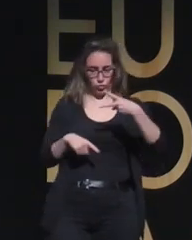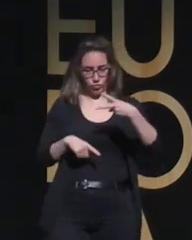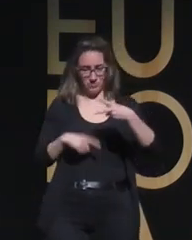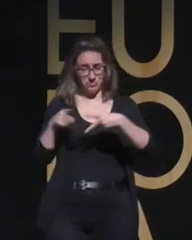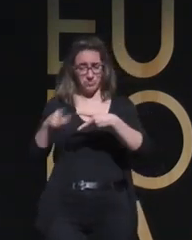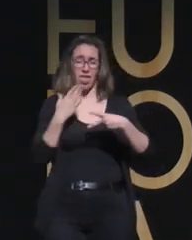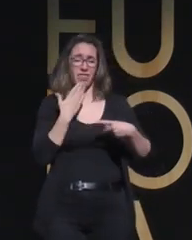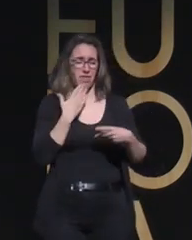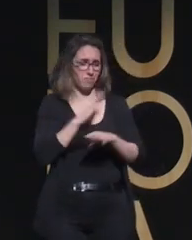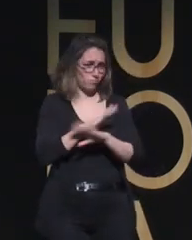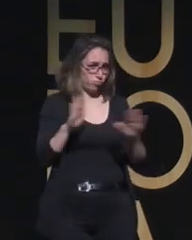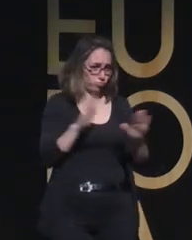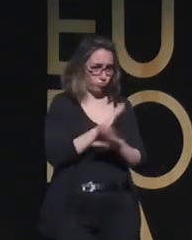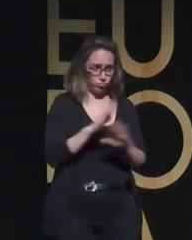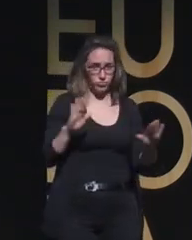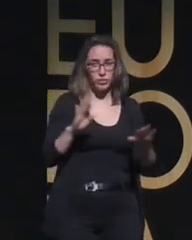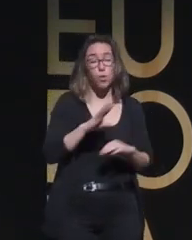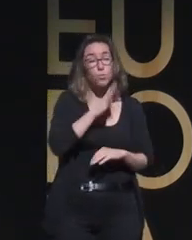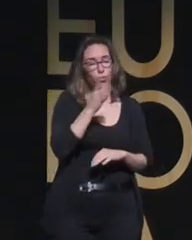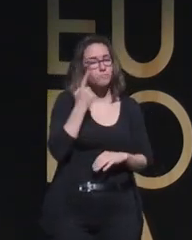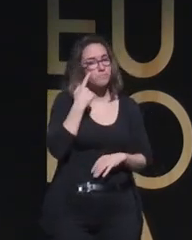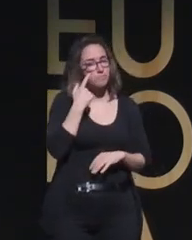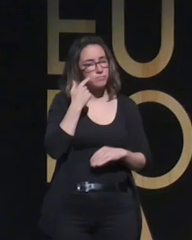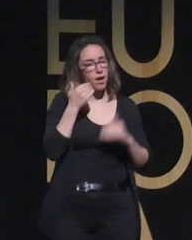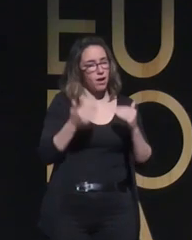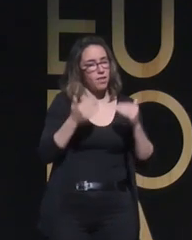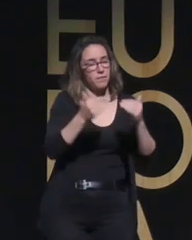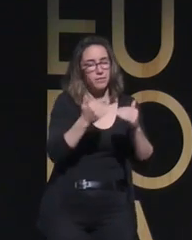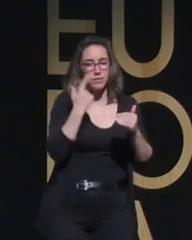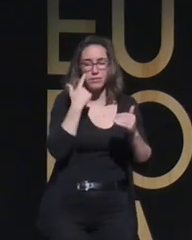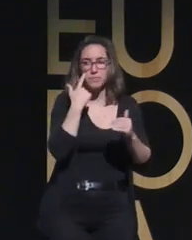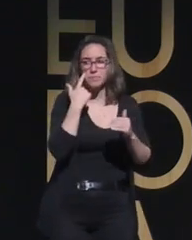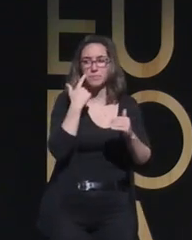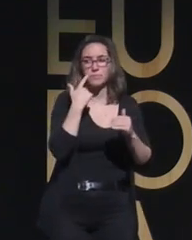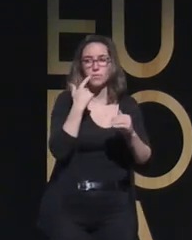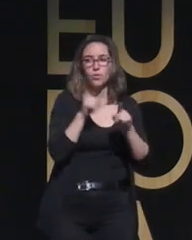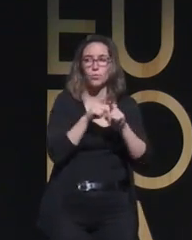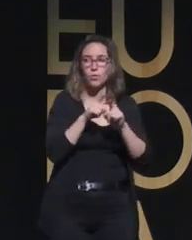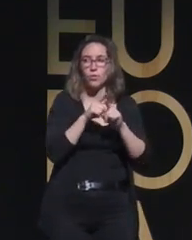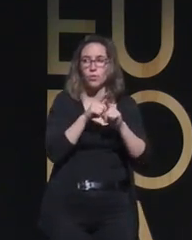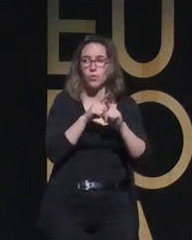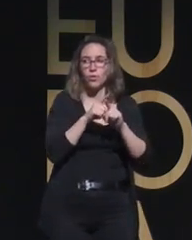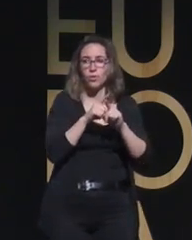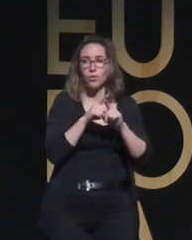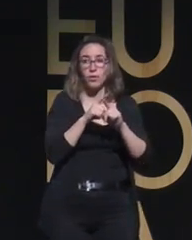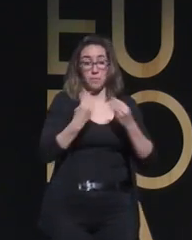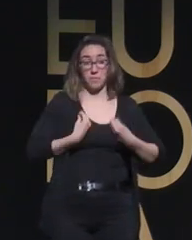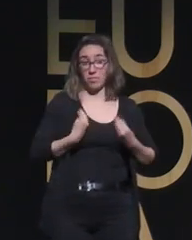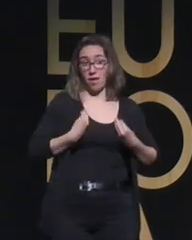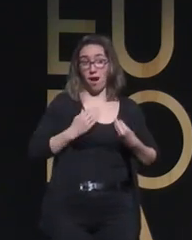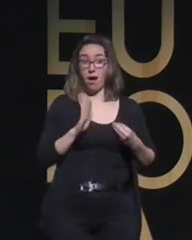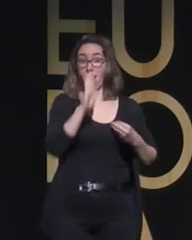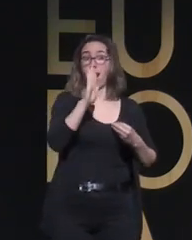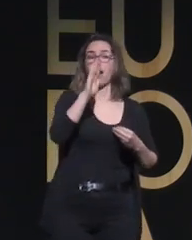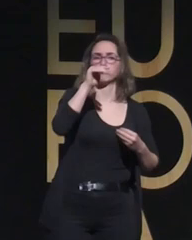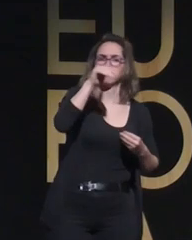edad? Porque cada vez... vamos como hacia abajo en la etapa vital